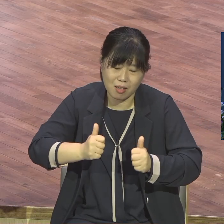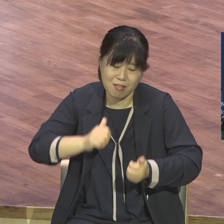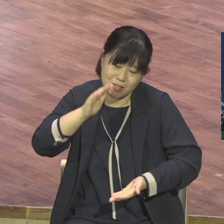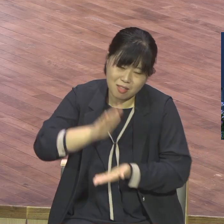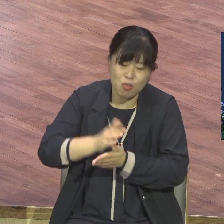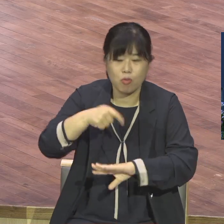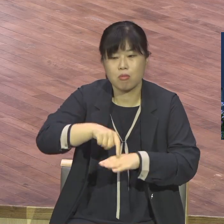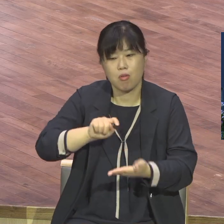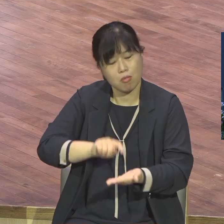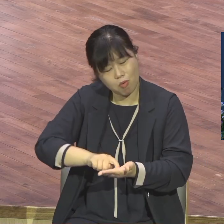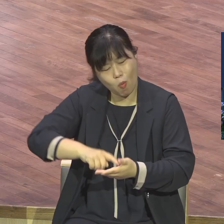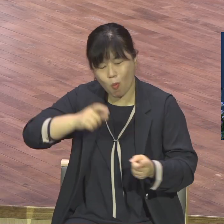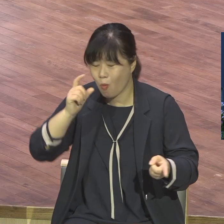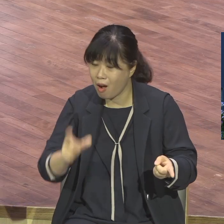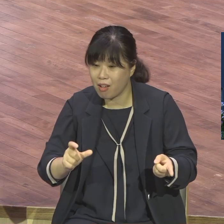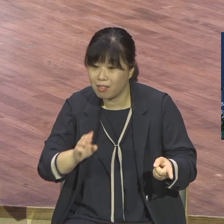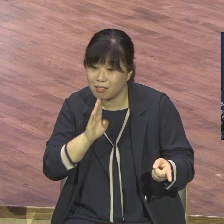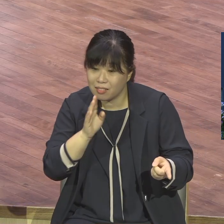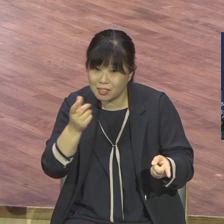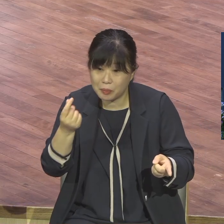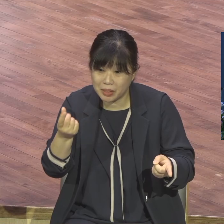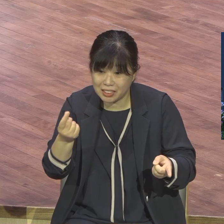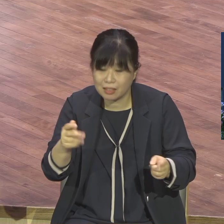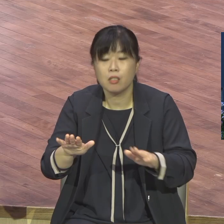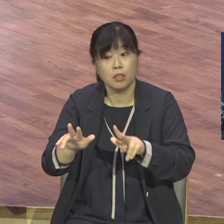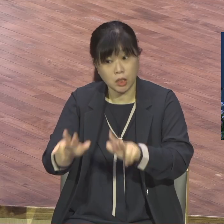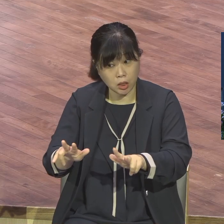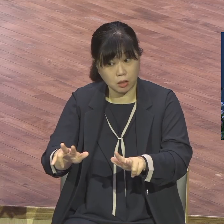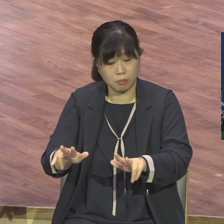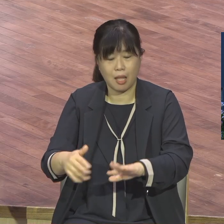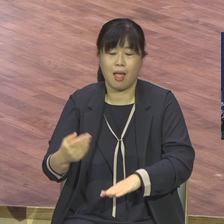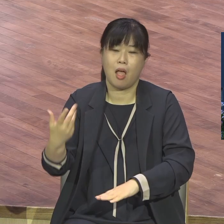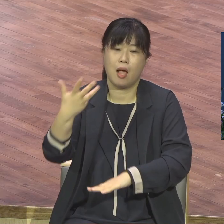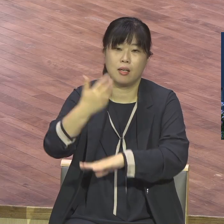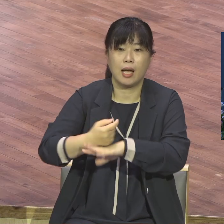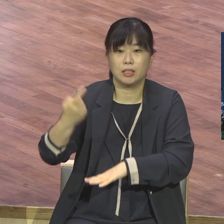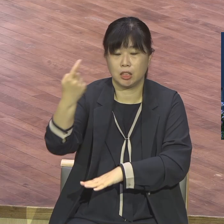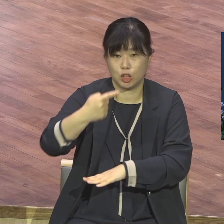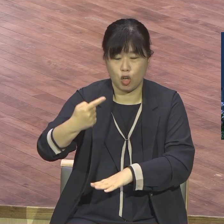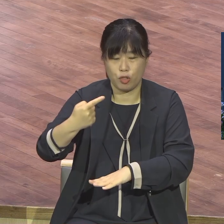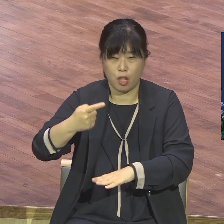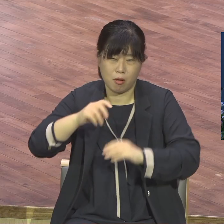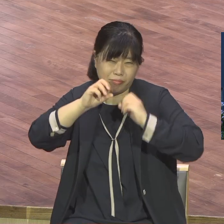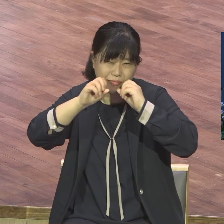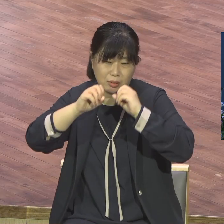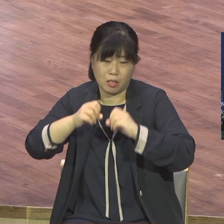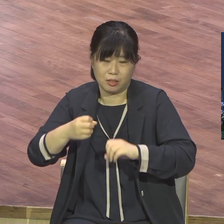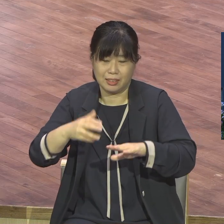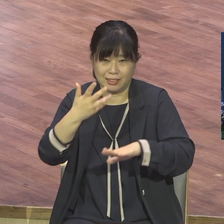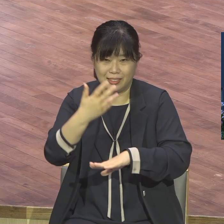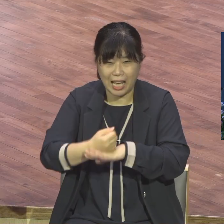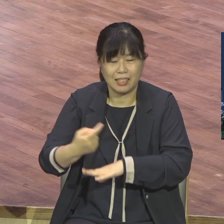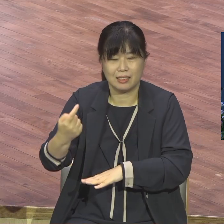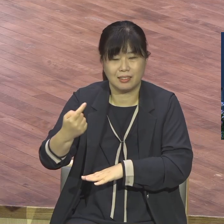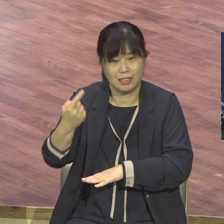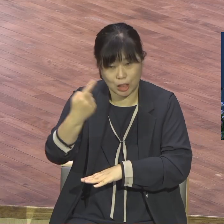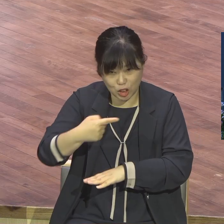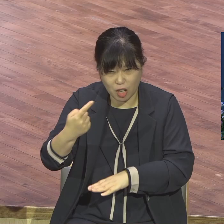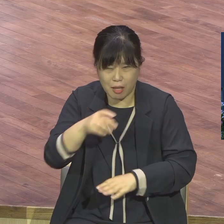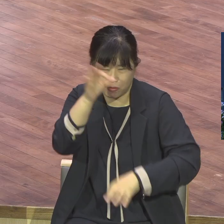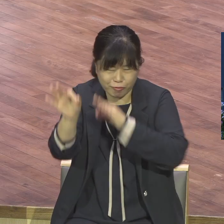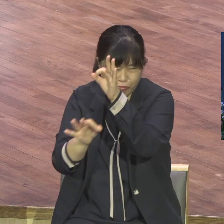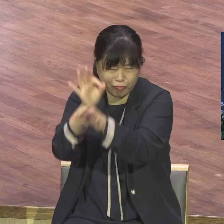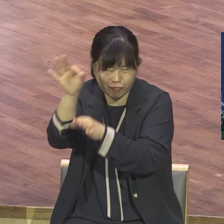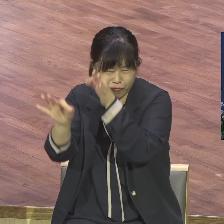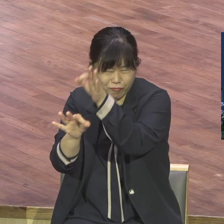차 있어. 우리가 지금 본당 헌당을 위한 라스선 운동을 하는 것도 이삼천 나라 5천